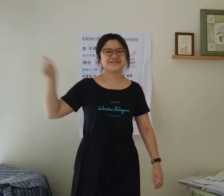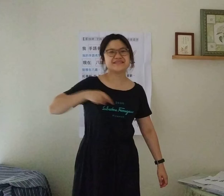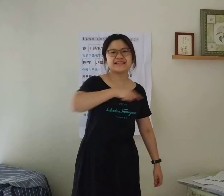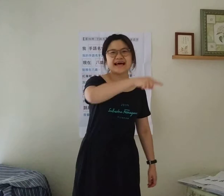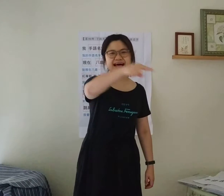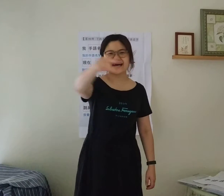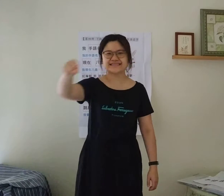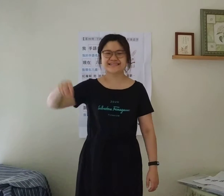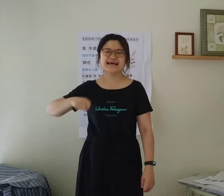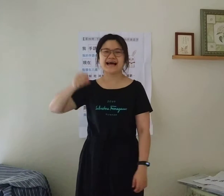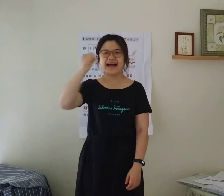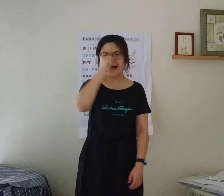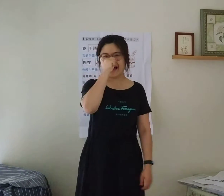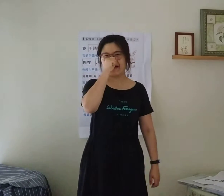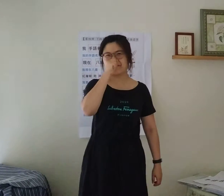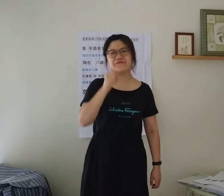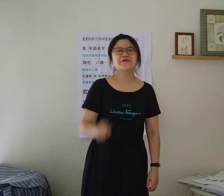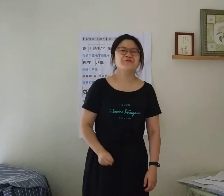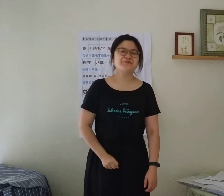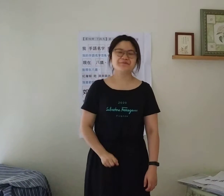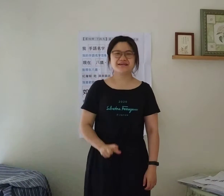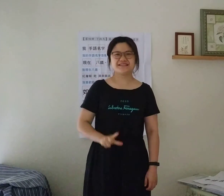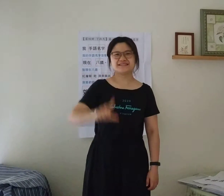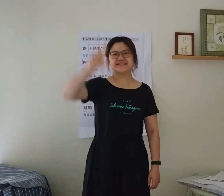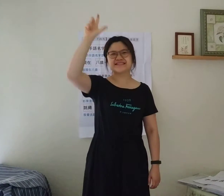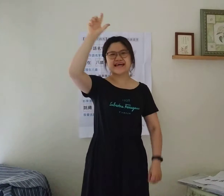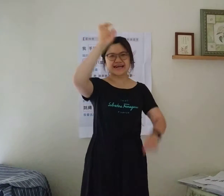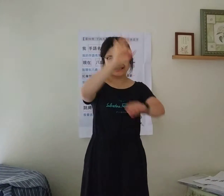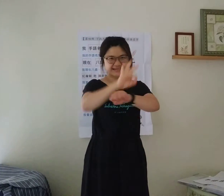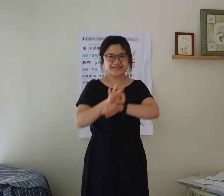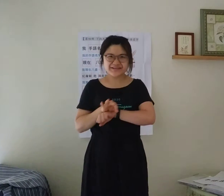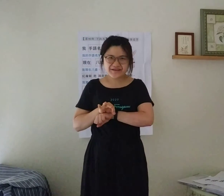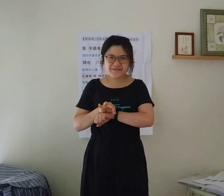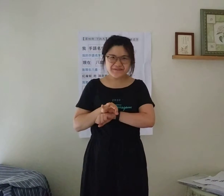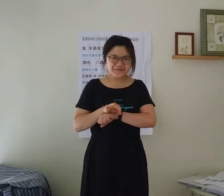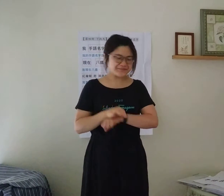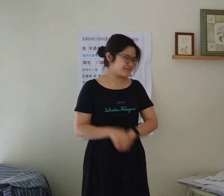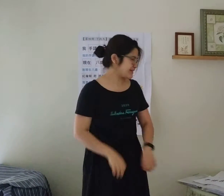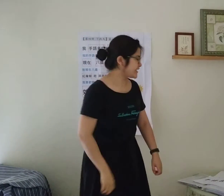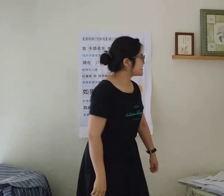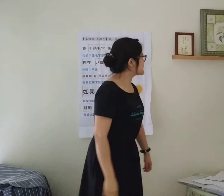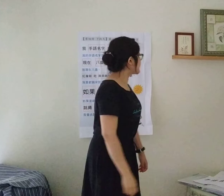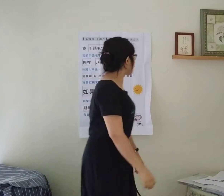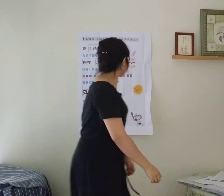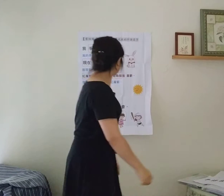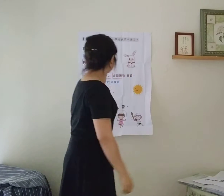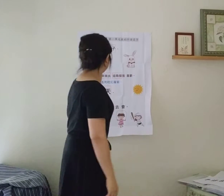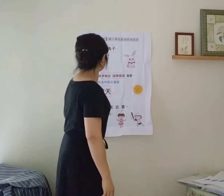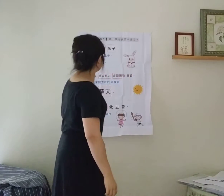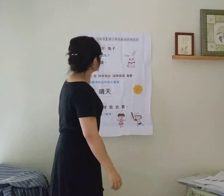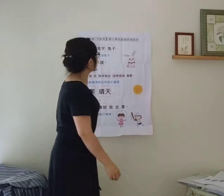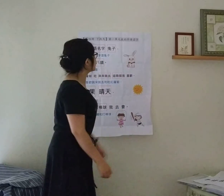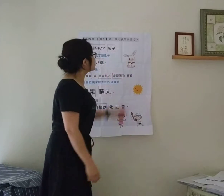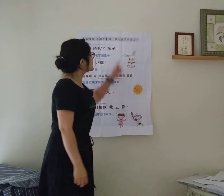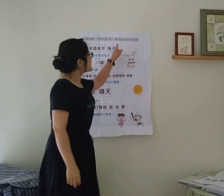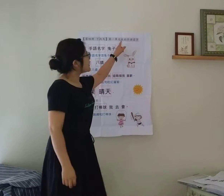同学大家好，我们上课哦。今天要教的是